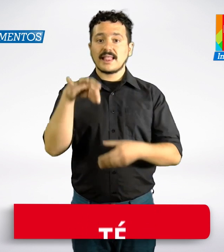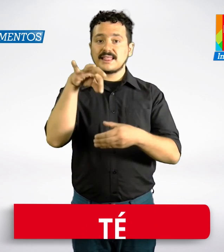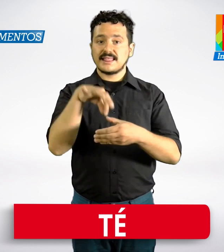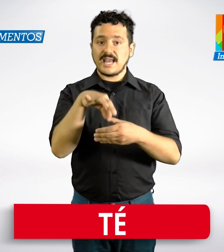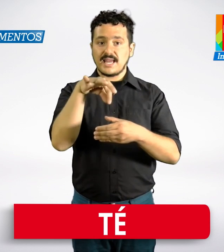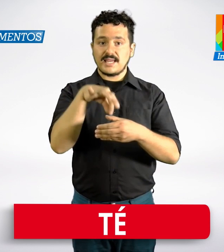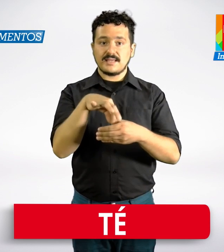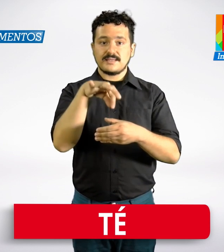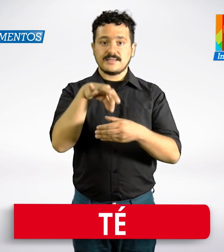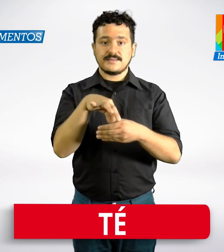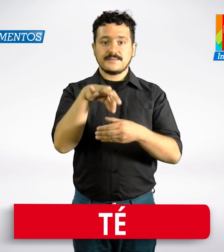té,